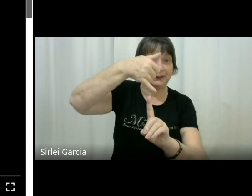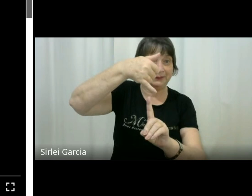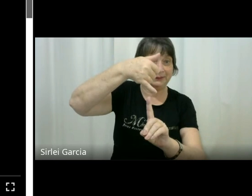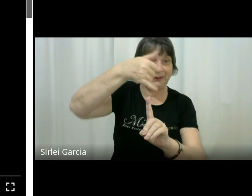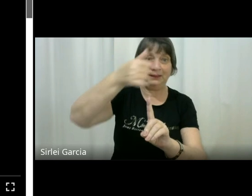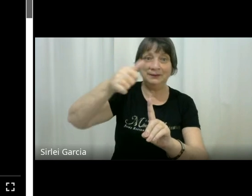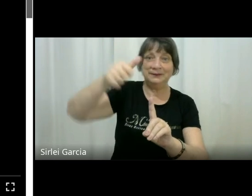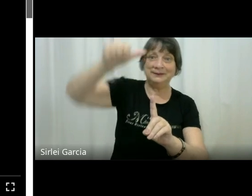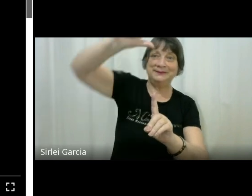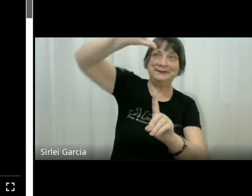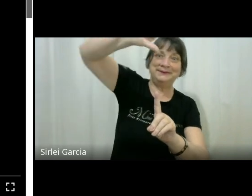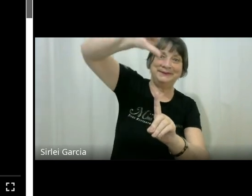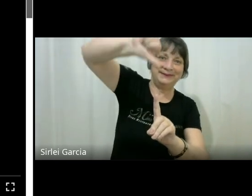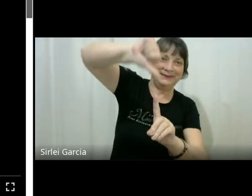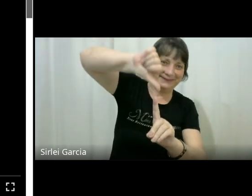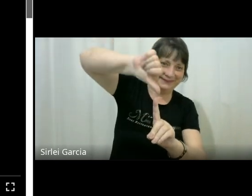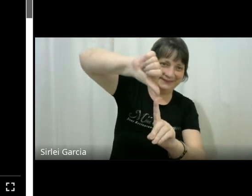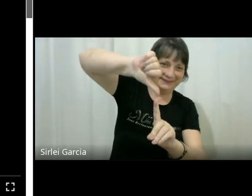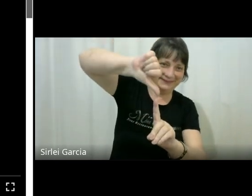ungir, né?